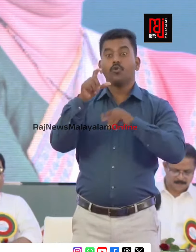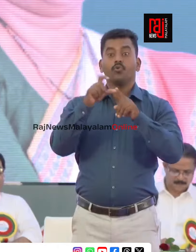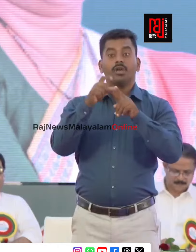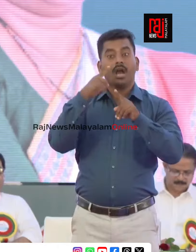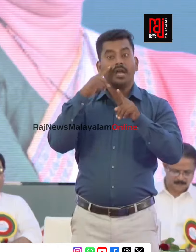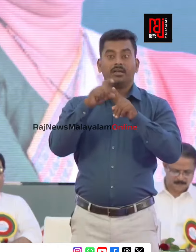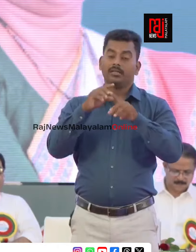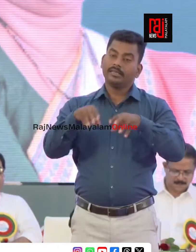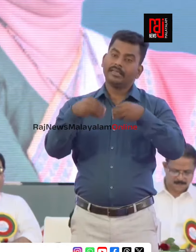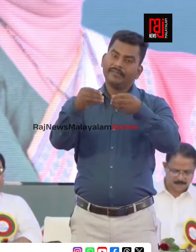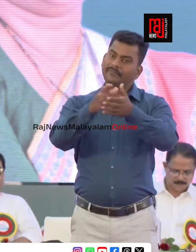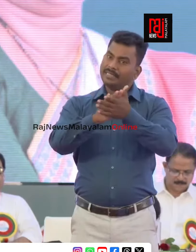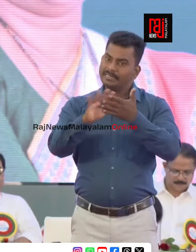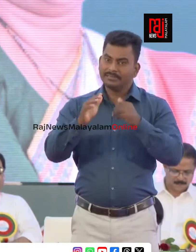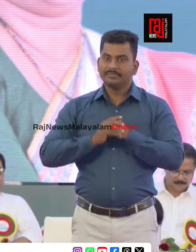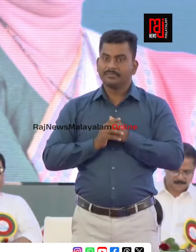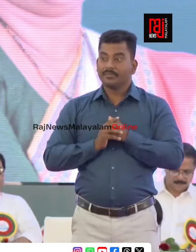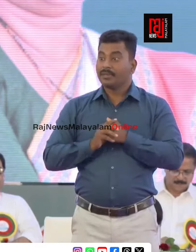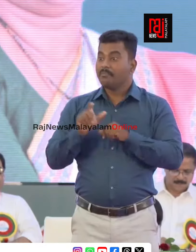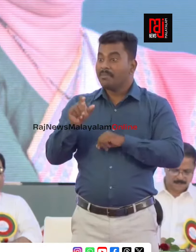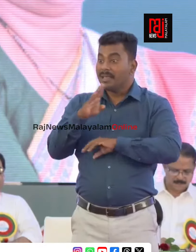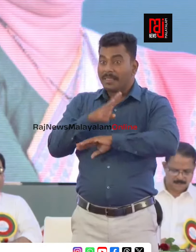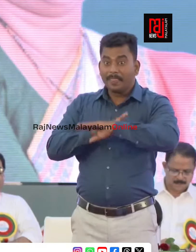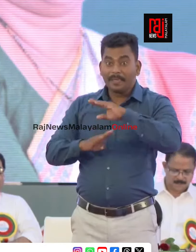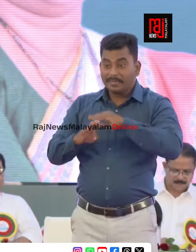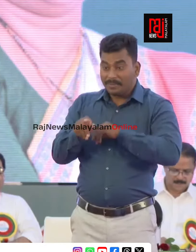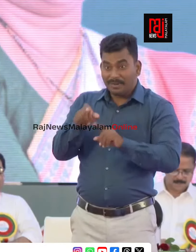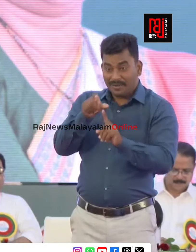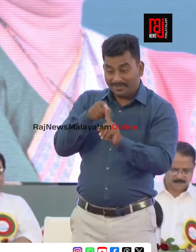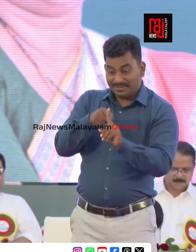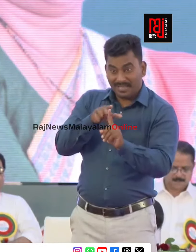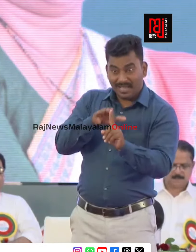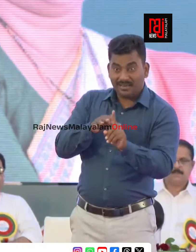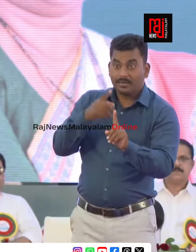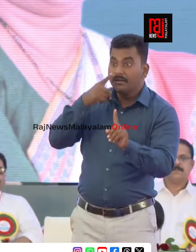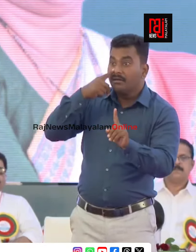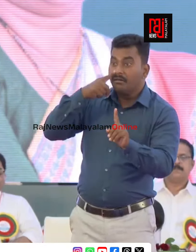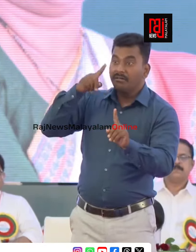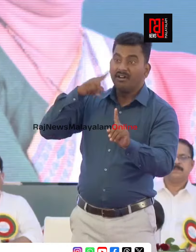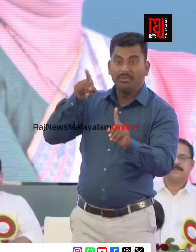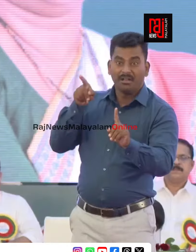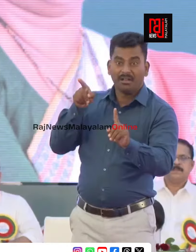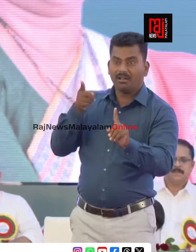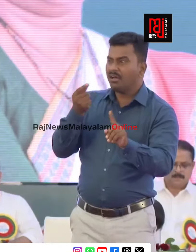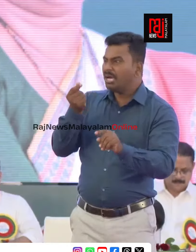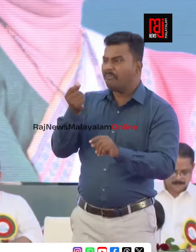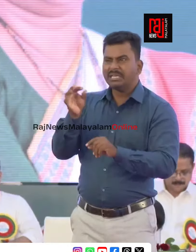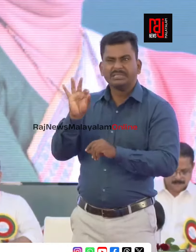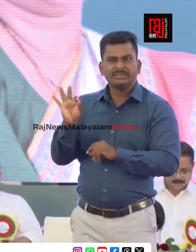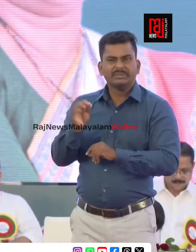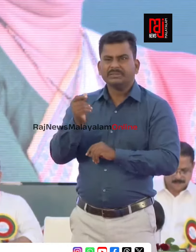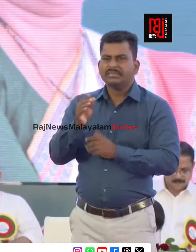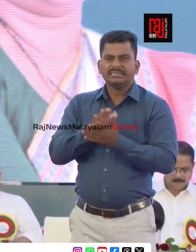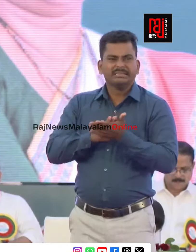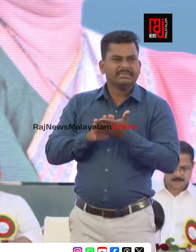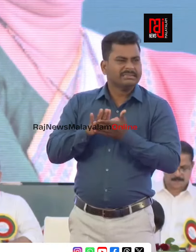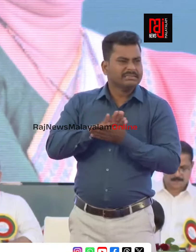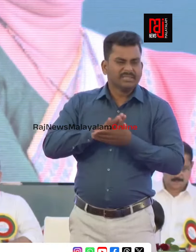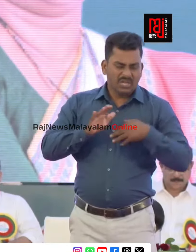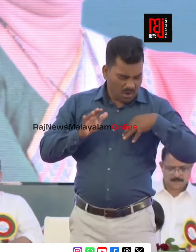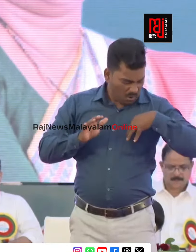ഭിന്നശേഷിക്കാരായ കുട്ടികളുടെ അമ്മമാർക്ക് ഉപജീവനത്തിനായി വരുമാനം ഉറപ്പാക്കുന്നതിന് ഈ